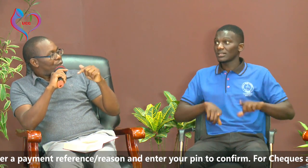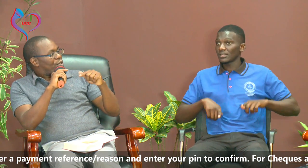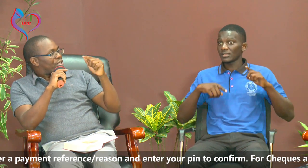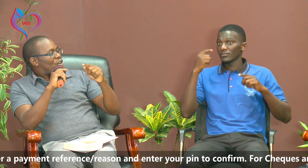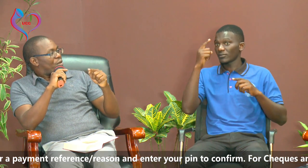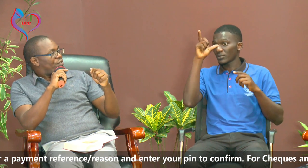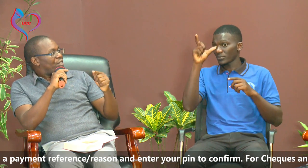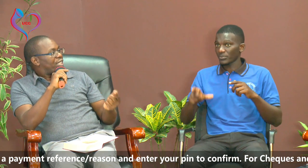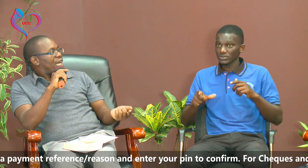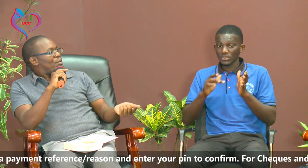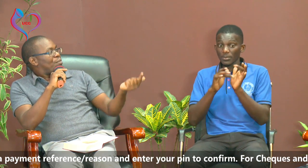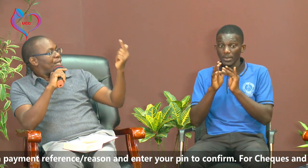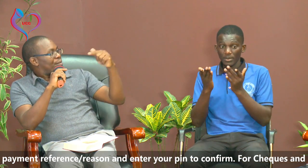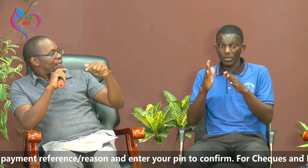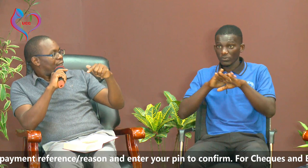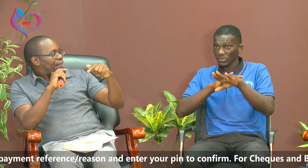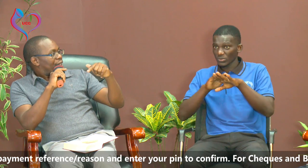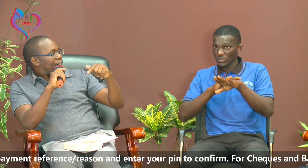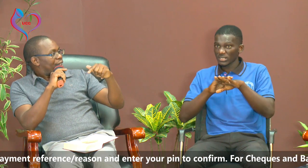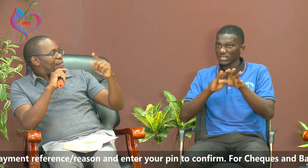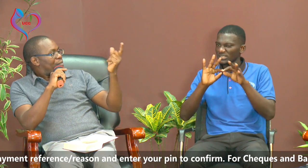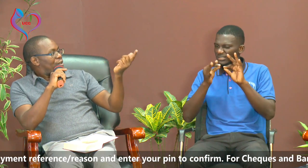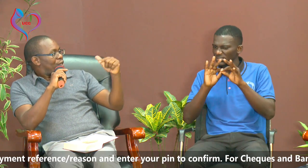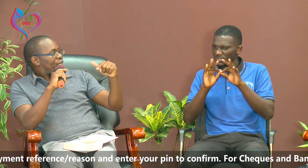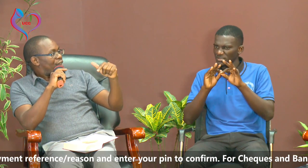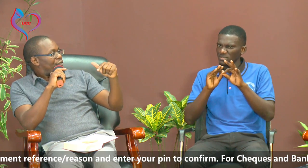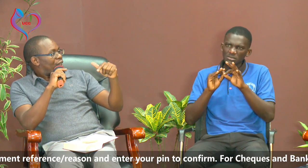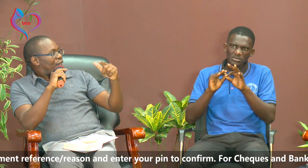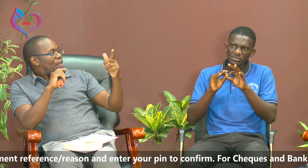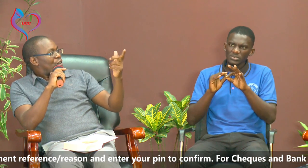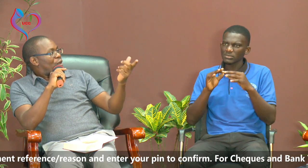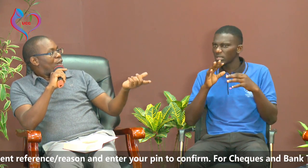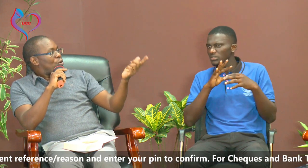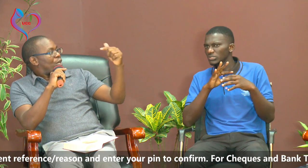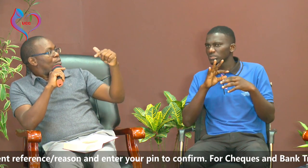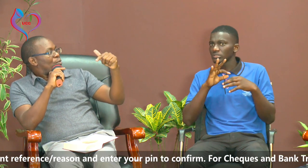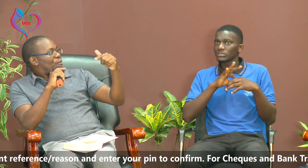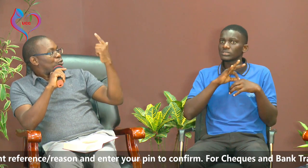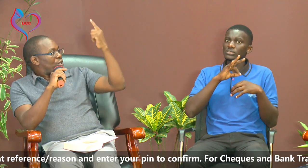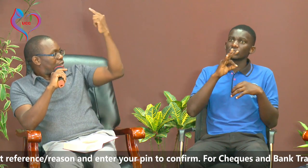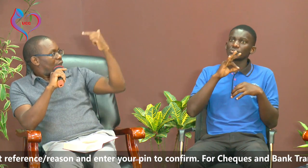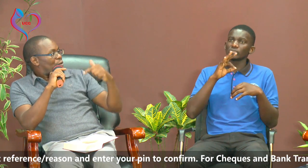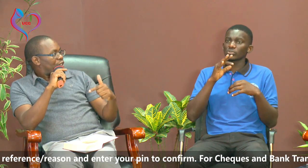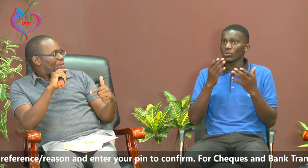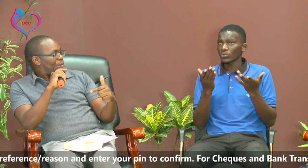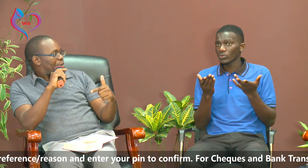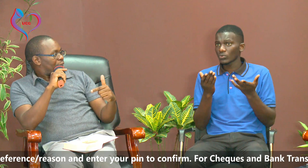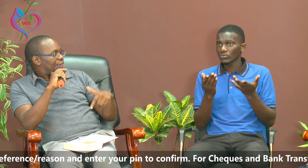Luganda jja kusanga bwe bavunula ekigambo meme ememe yona inafanga na wayo bulambu mu luzungu jja kusanga waliwo ekigambo meme he